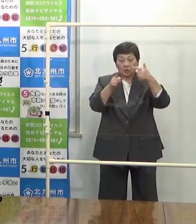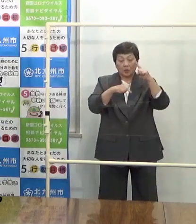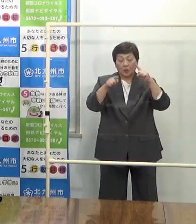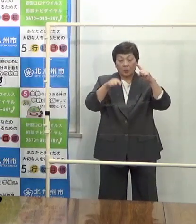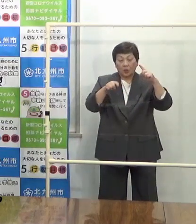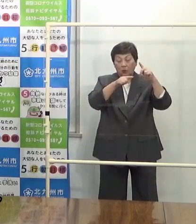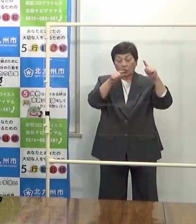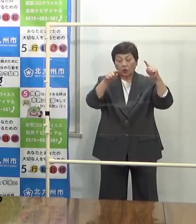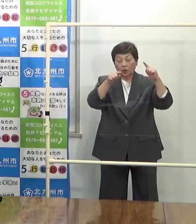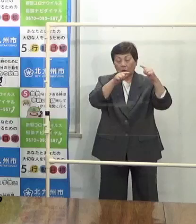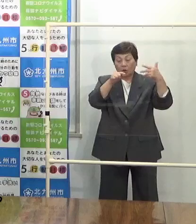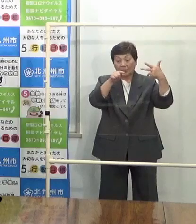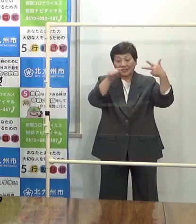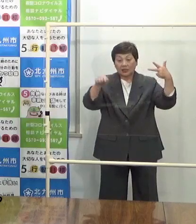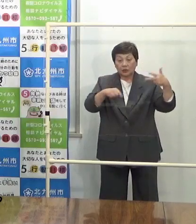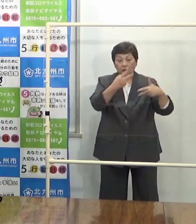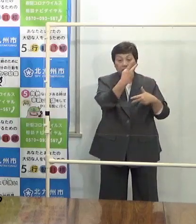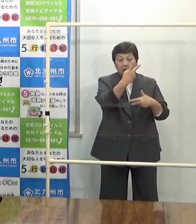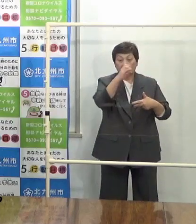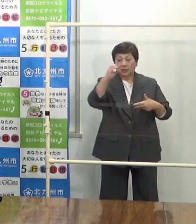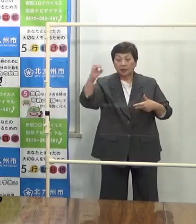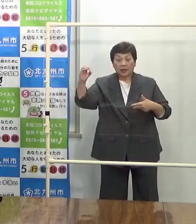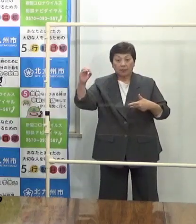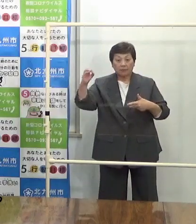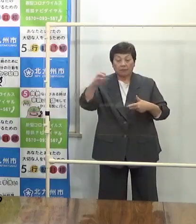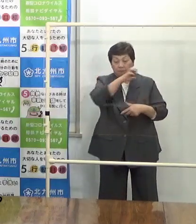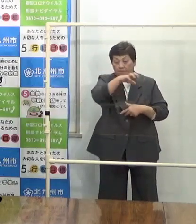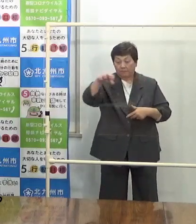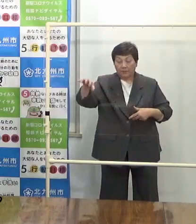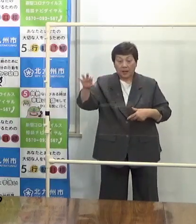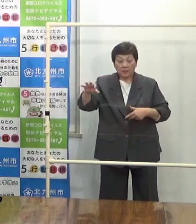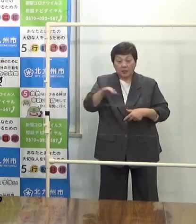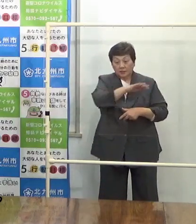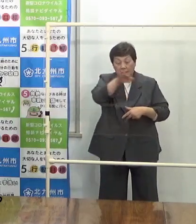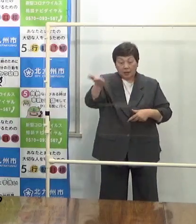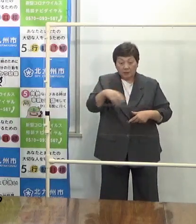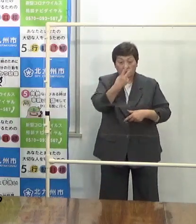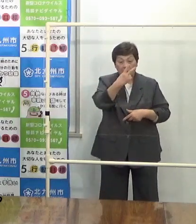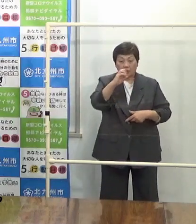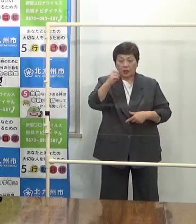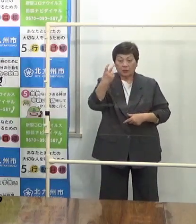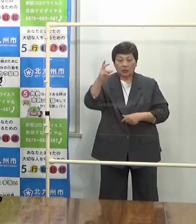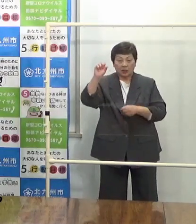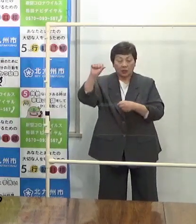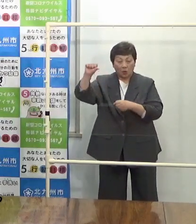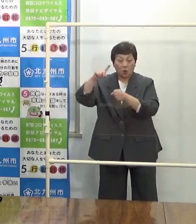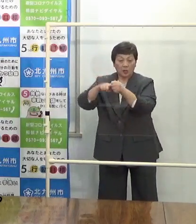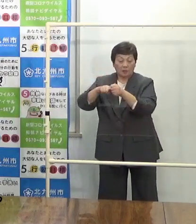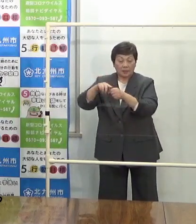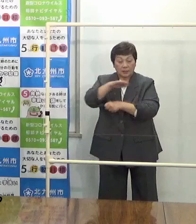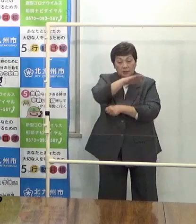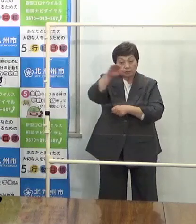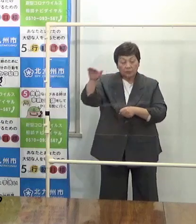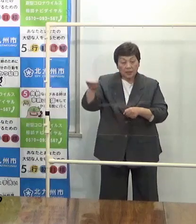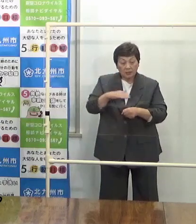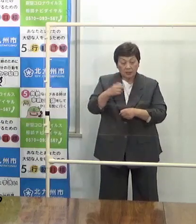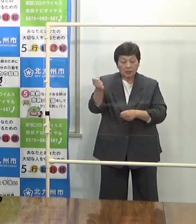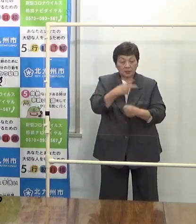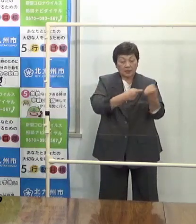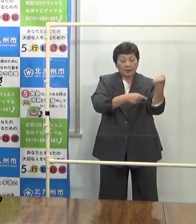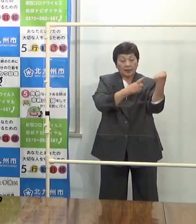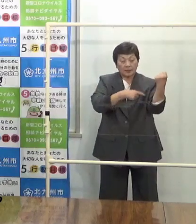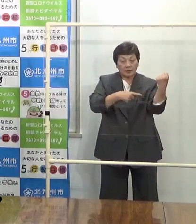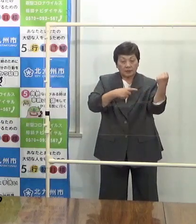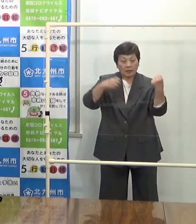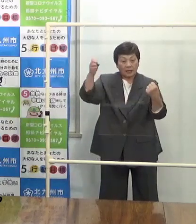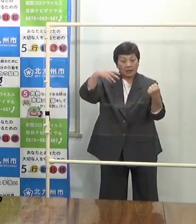は約2000でありますが、その全てにおいて2025年度までに市内の再エネ発電所の